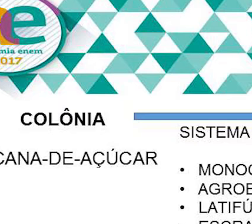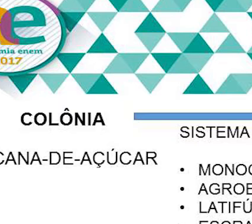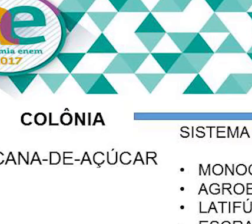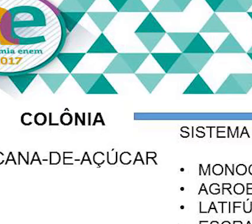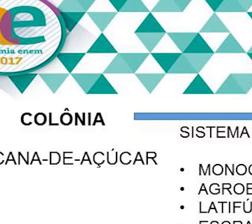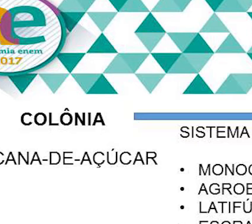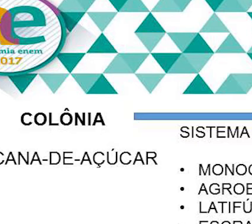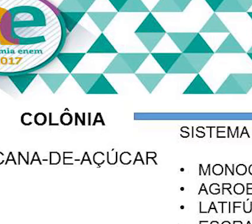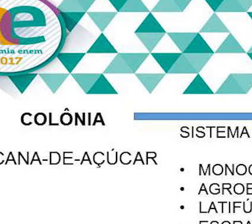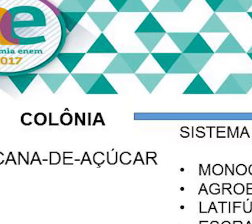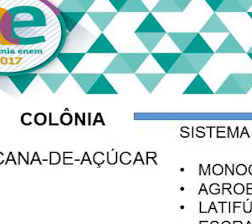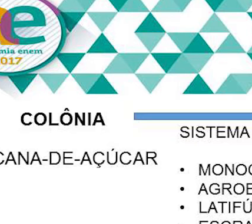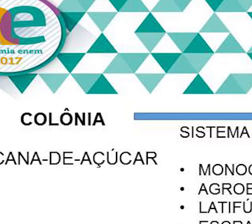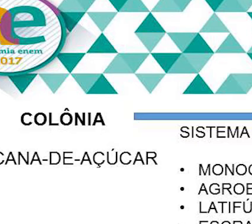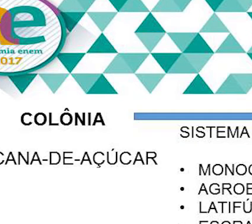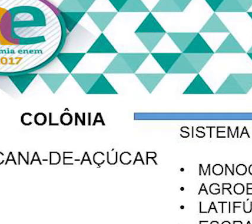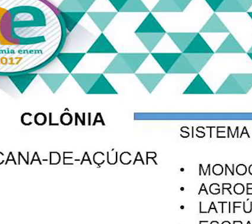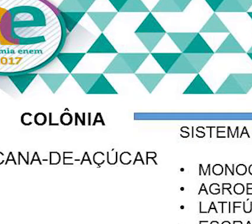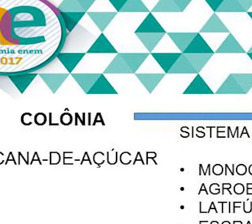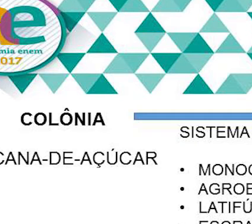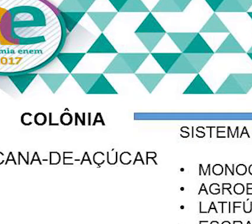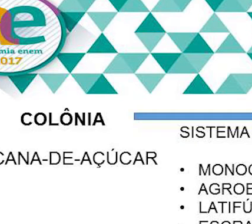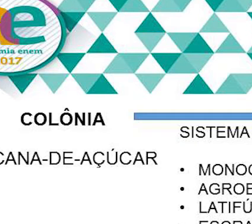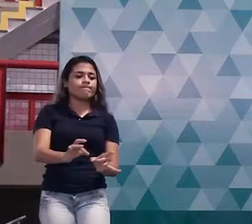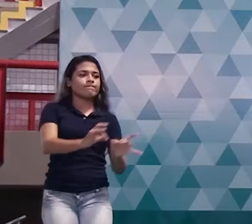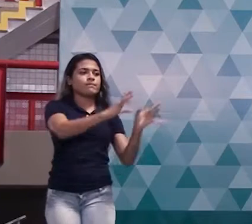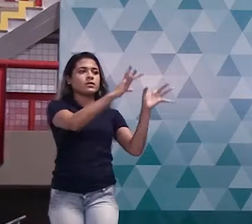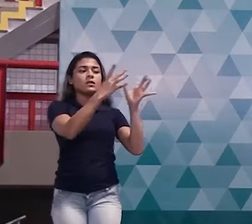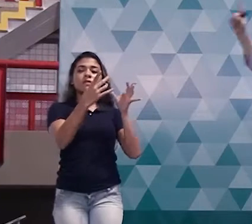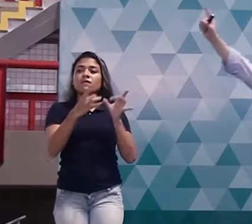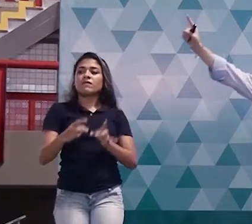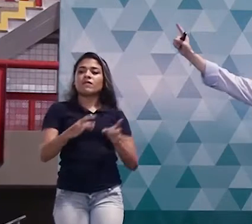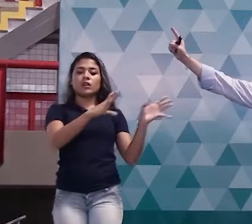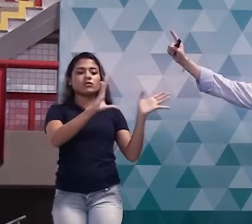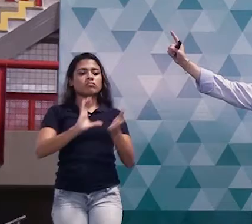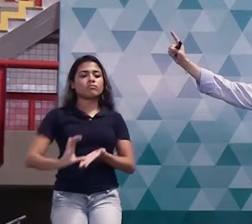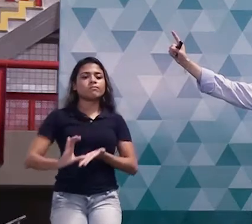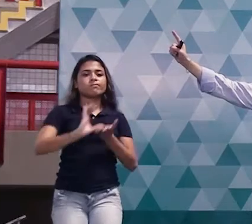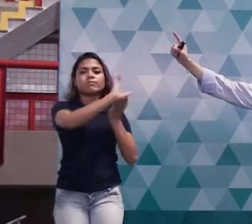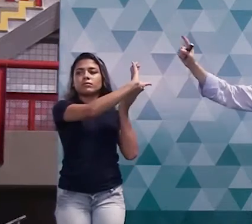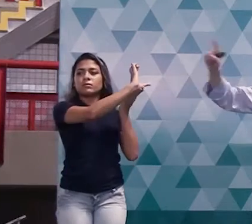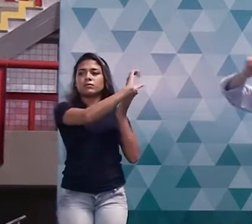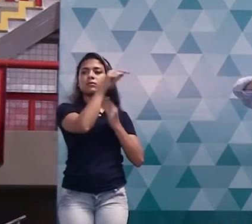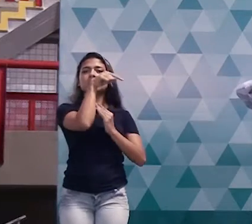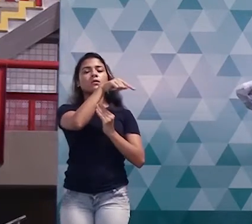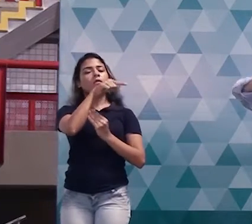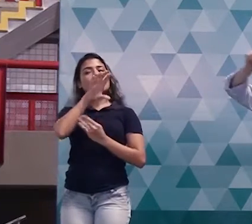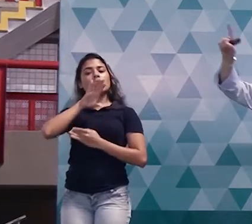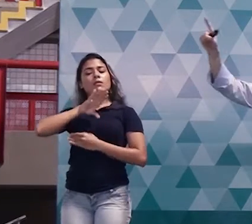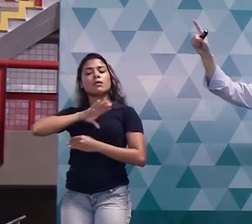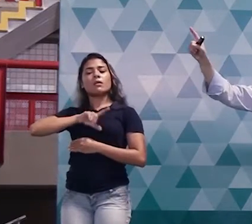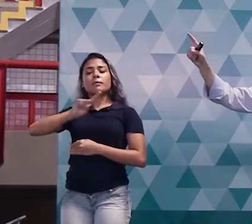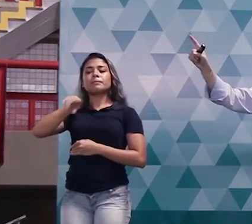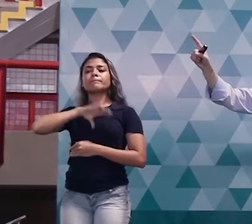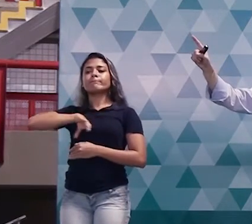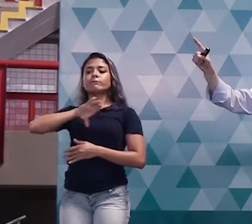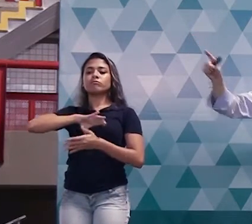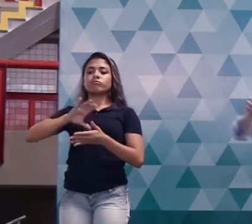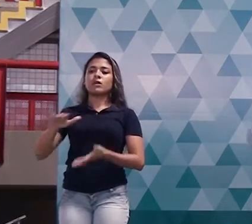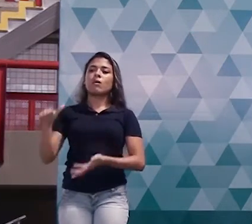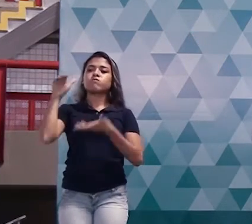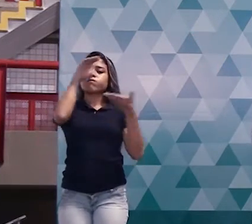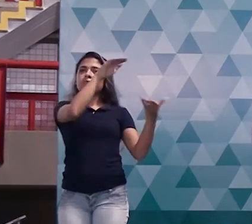ter, desde a instalação das capitanias hereditárias até o segundo reinado, durante todo esse